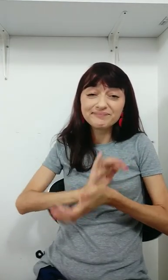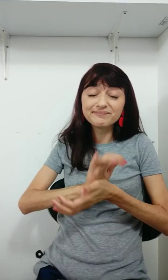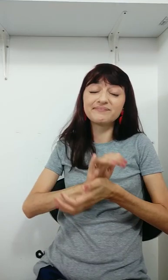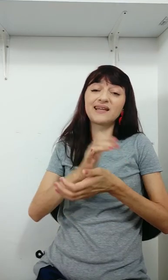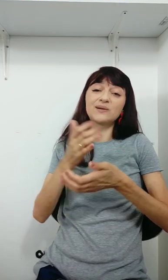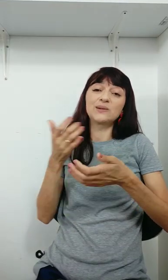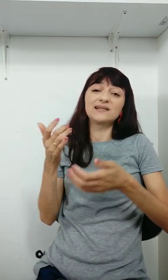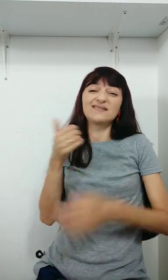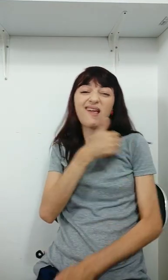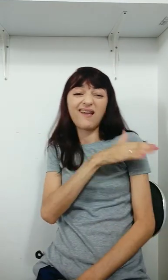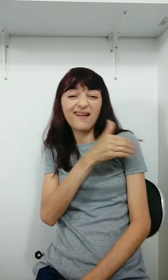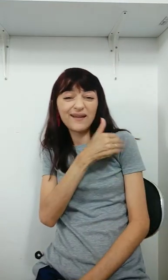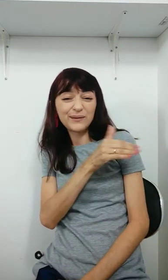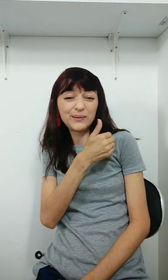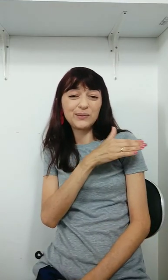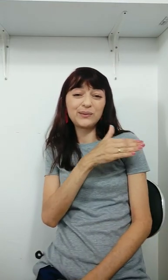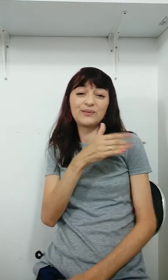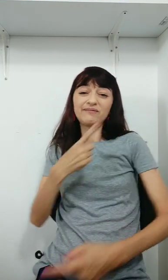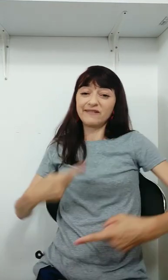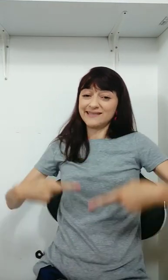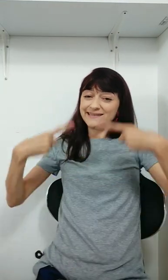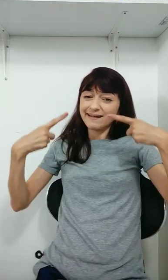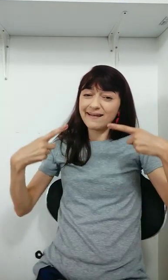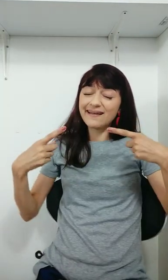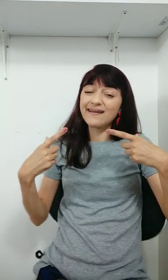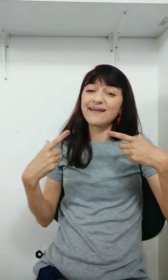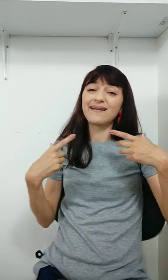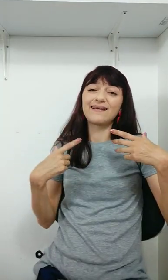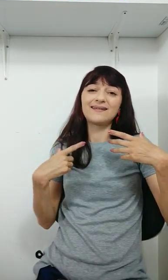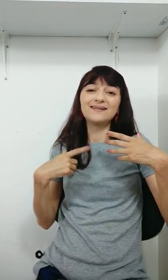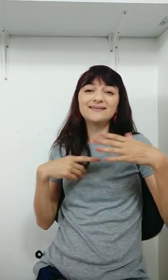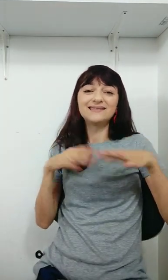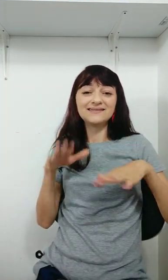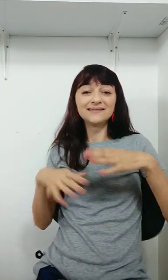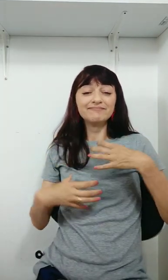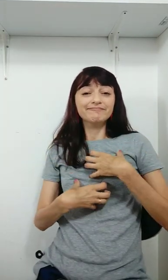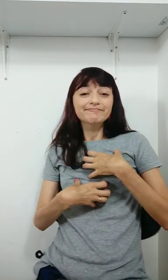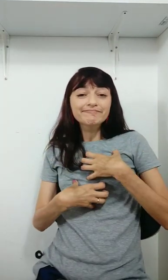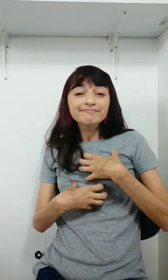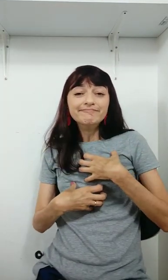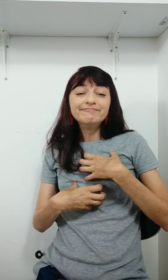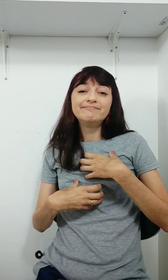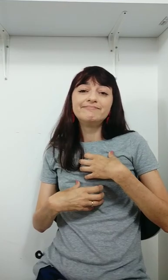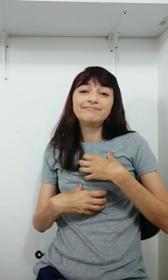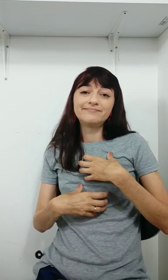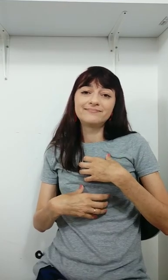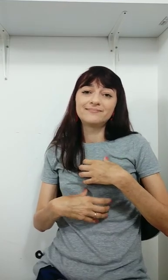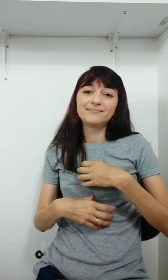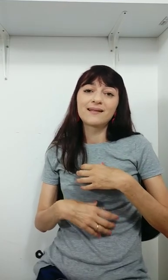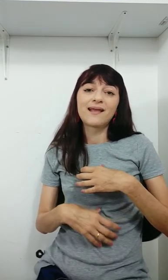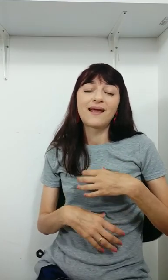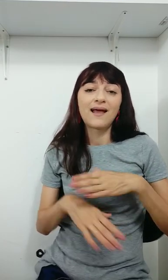às vezes também sofrem preconceito, eles são segregados em alguns contextos que eles participam, que